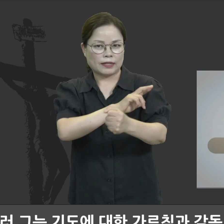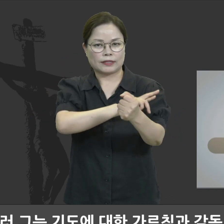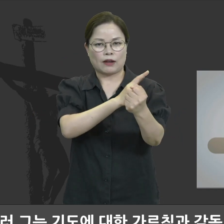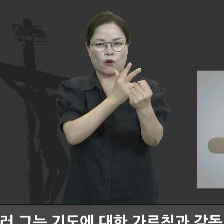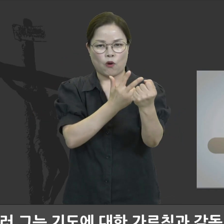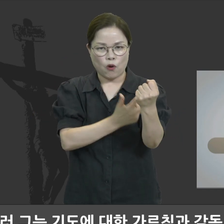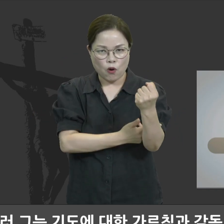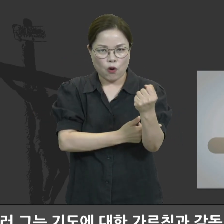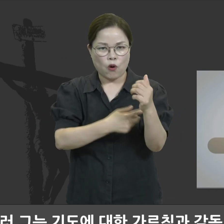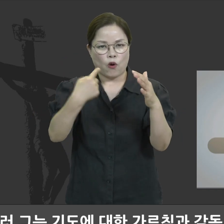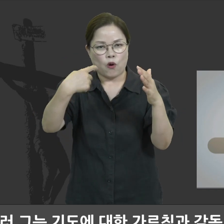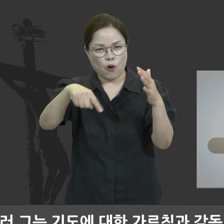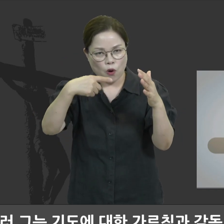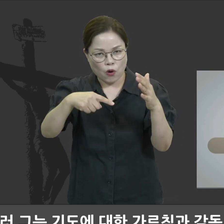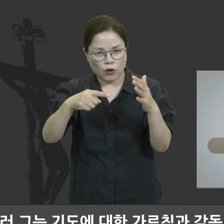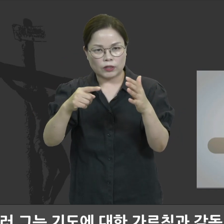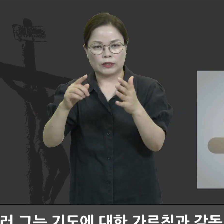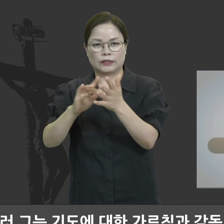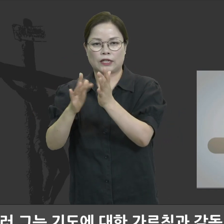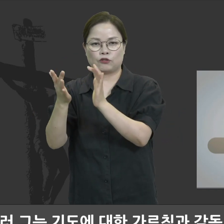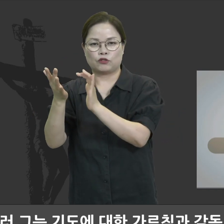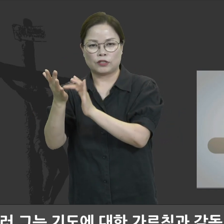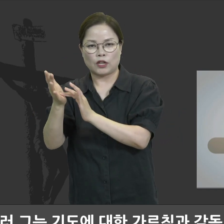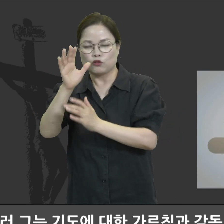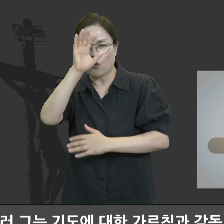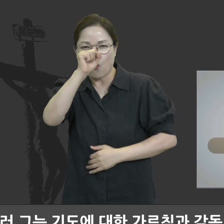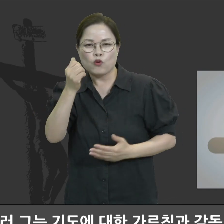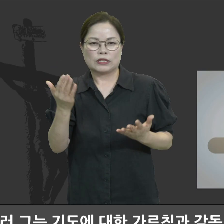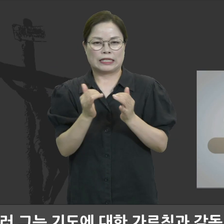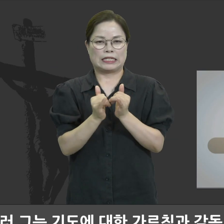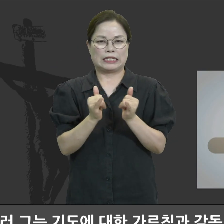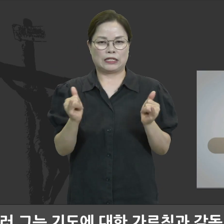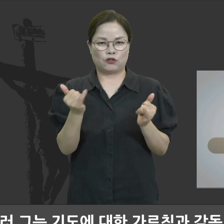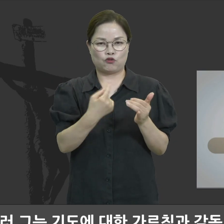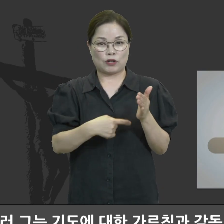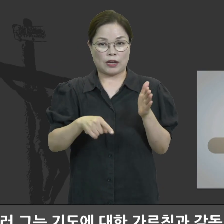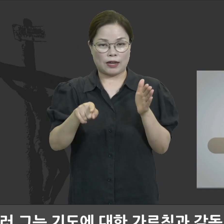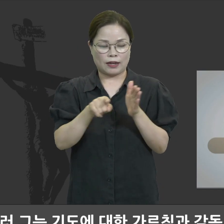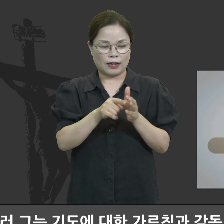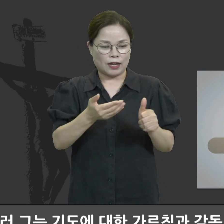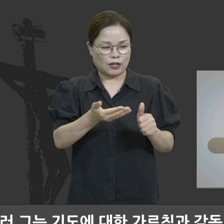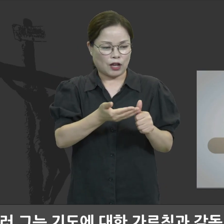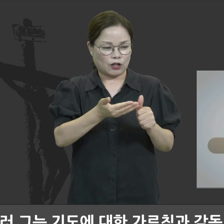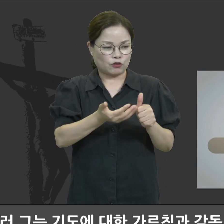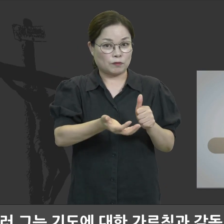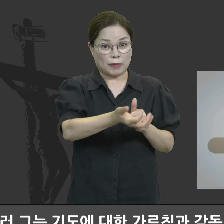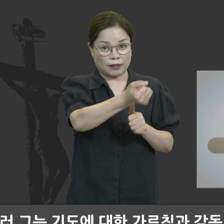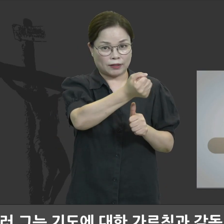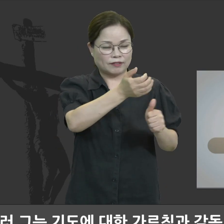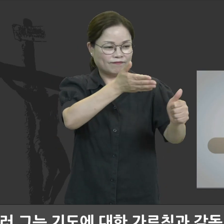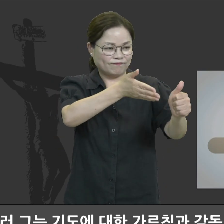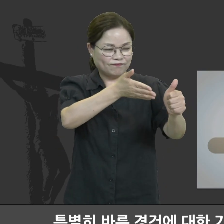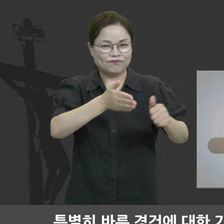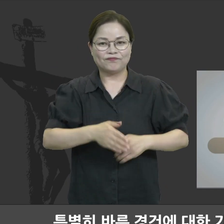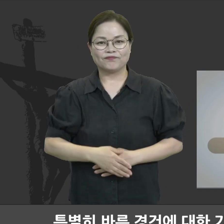집사의 자격 등을 가르치며 그리스도 예수의 좋은 일꾼이 되기 위하여 양육받을 것을